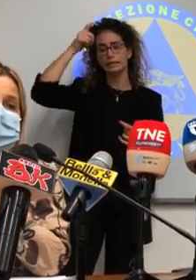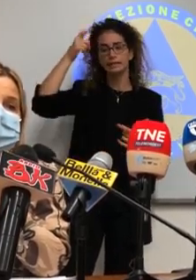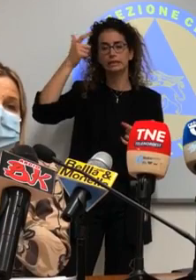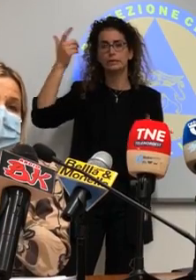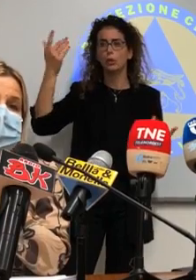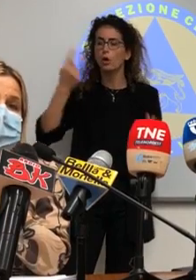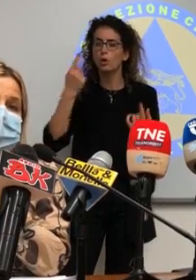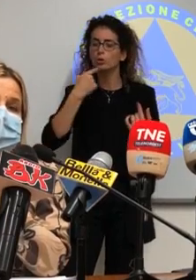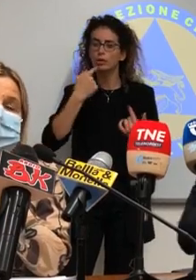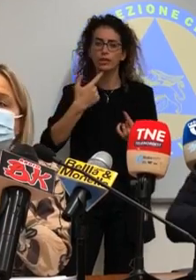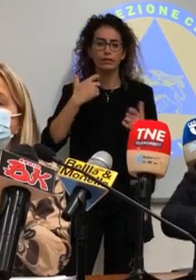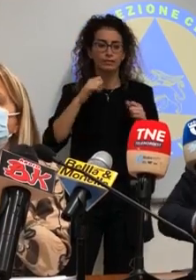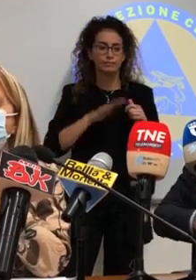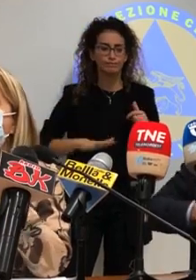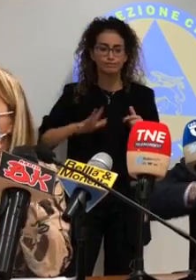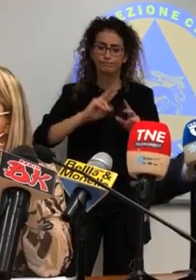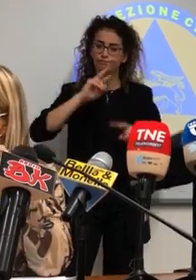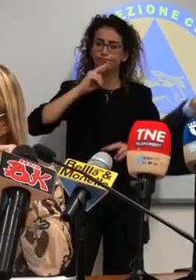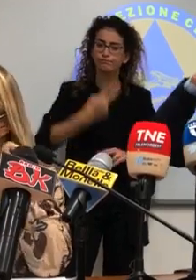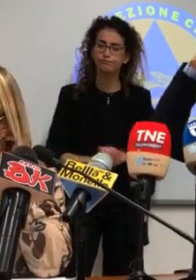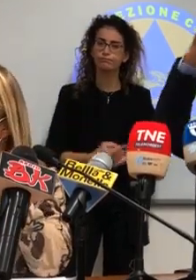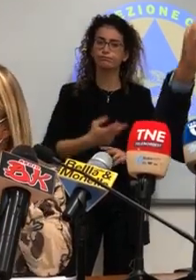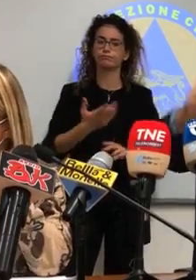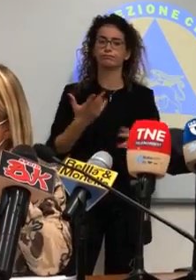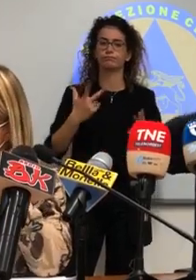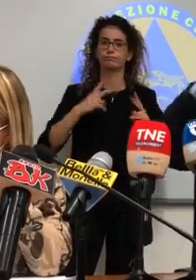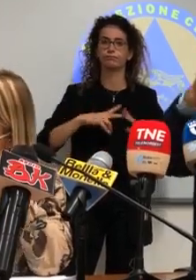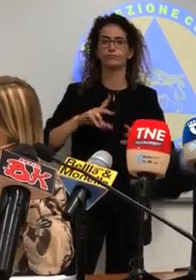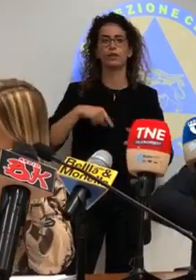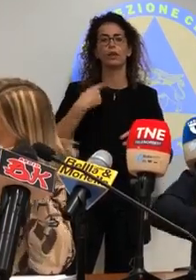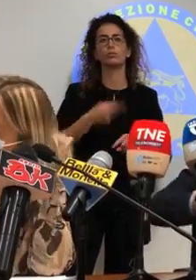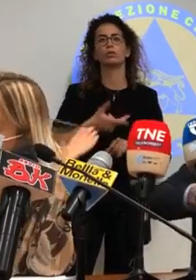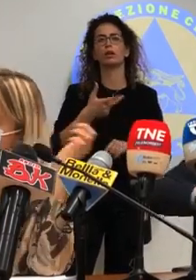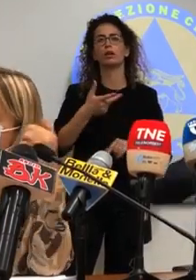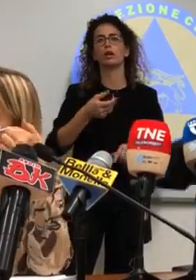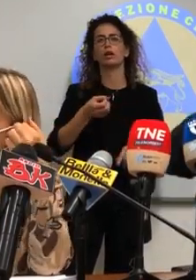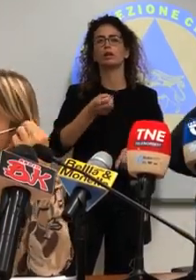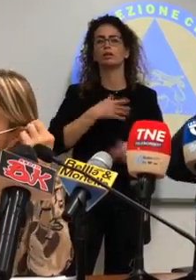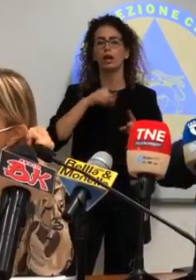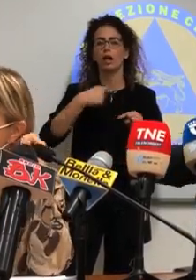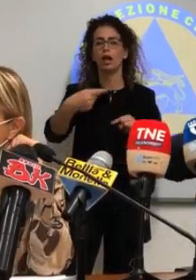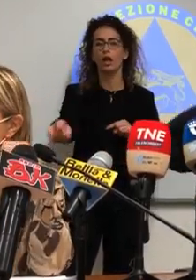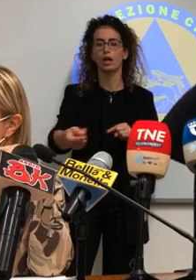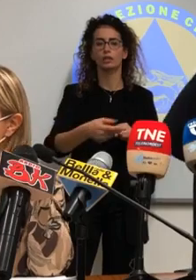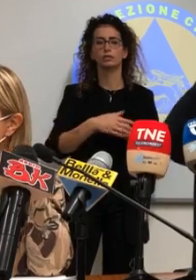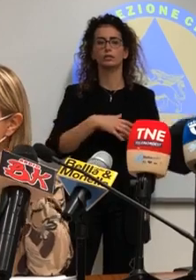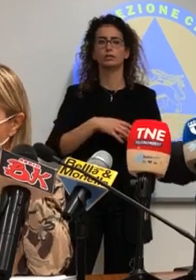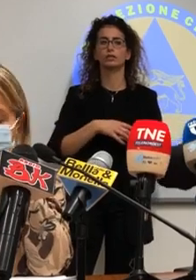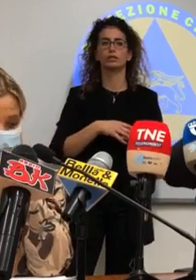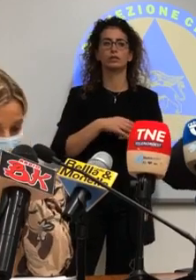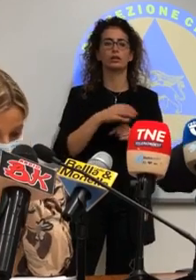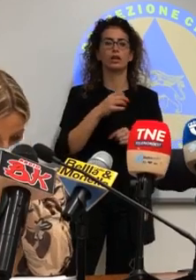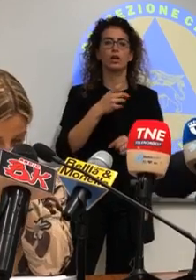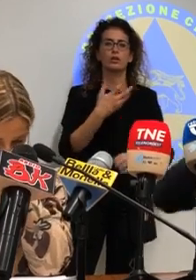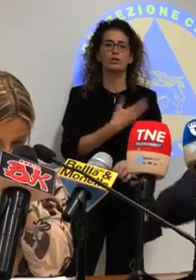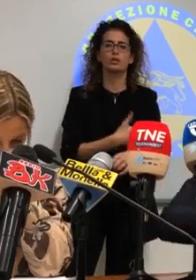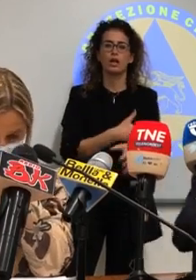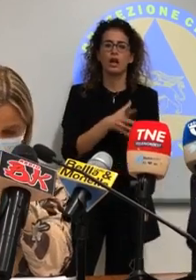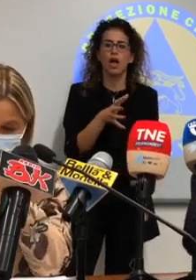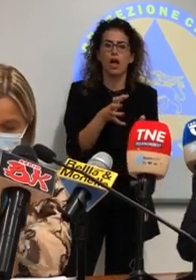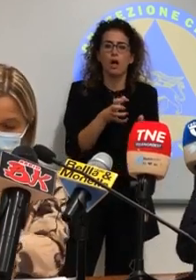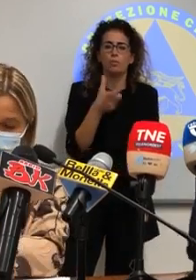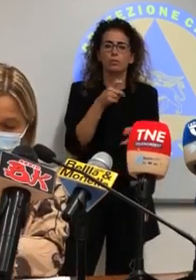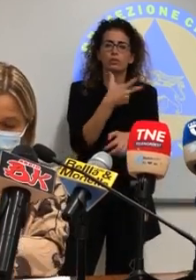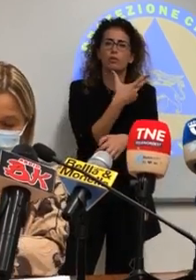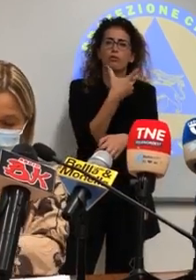comunità. E così i danni postumi che avremo con il vaccino, le coagulazioni, perché il